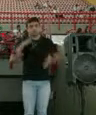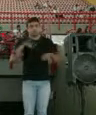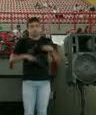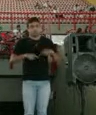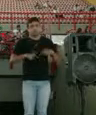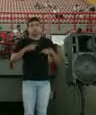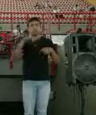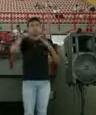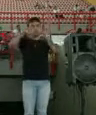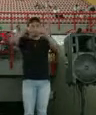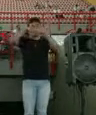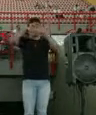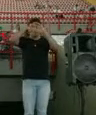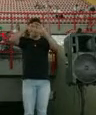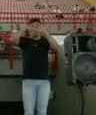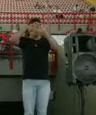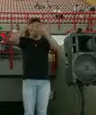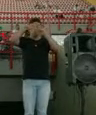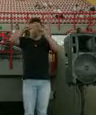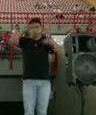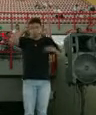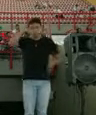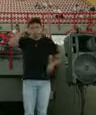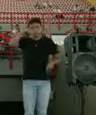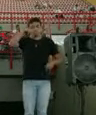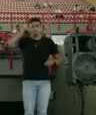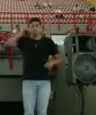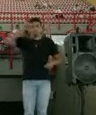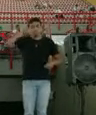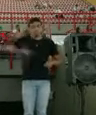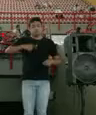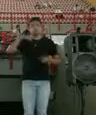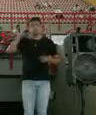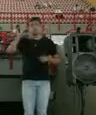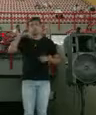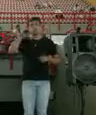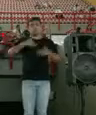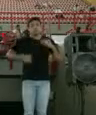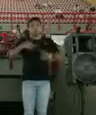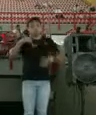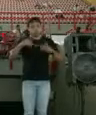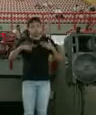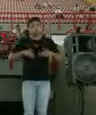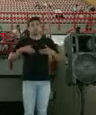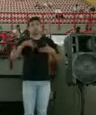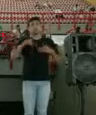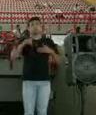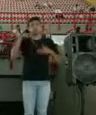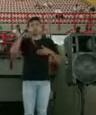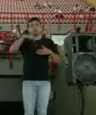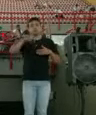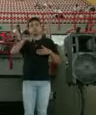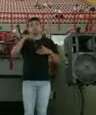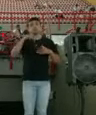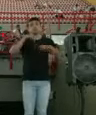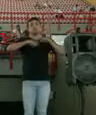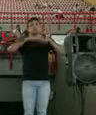pela hipófise e que controla o funcionamento das nossas